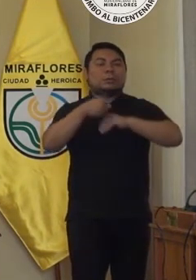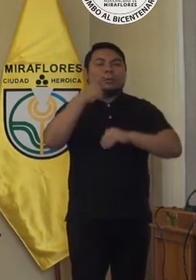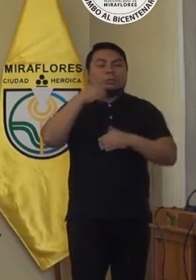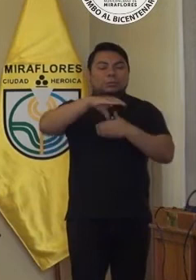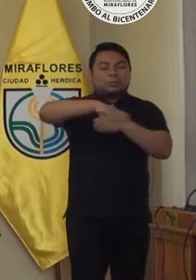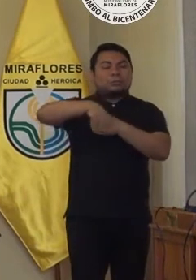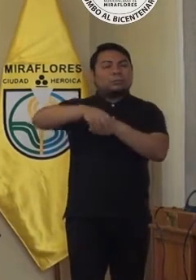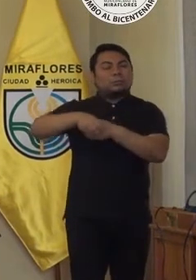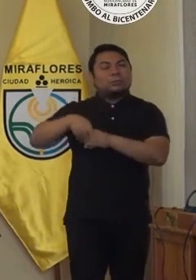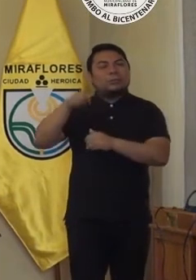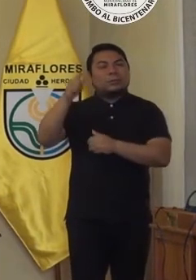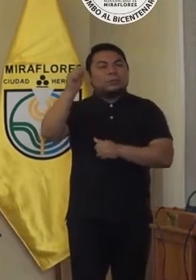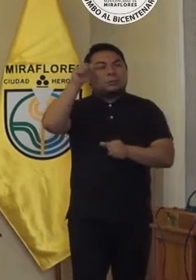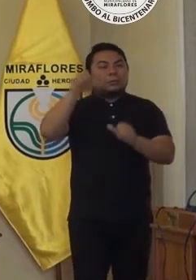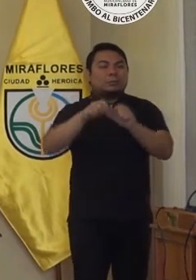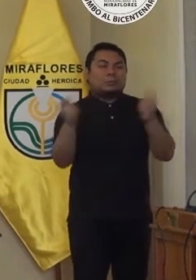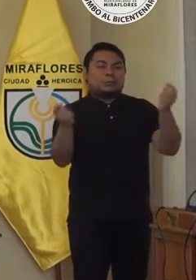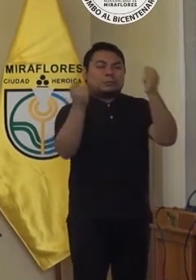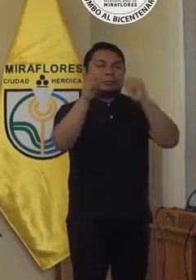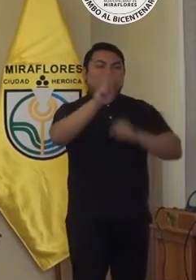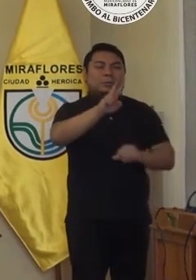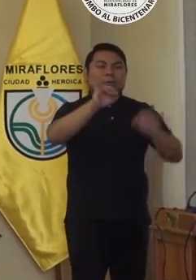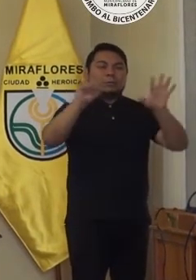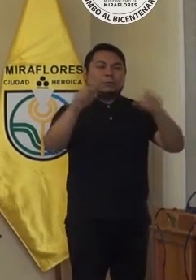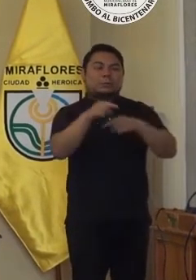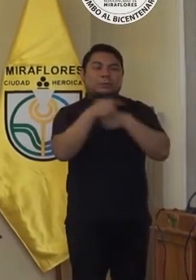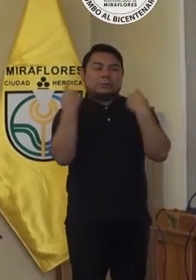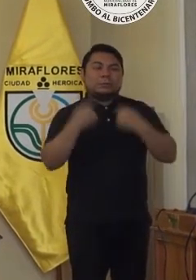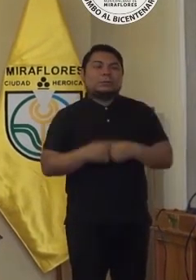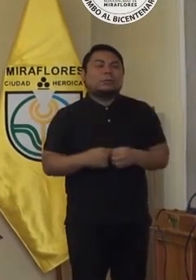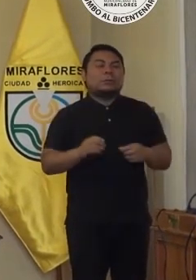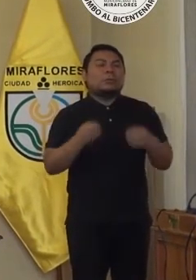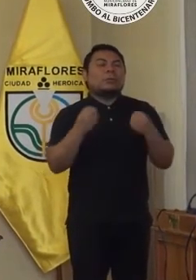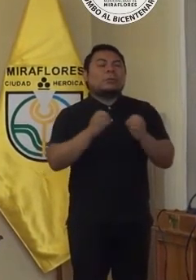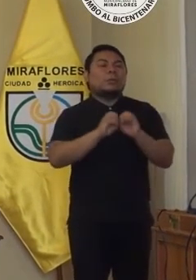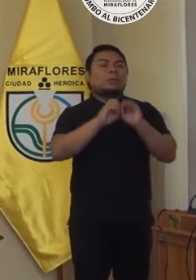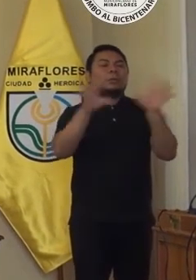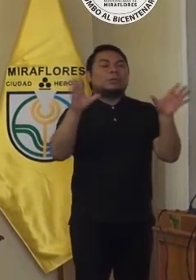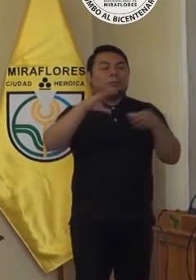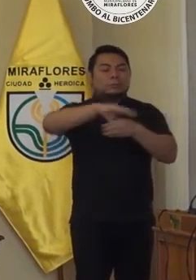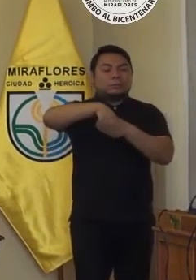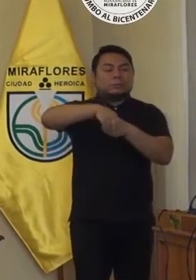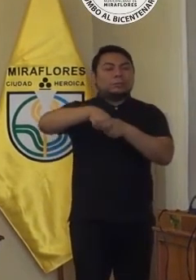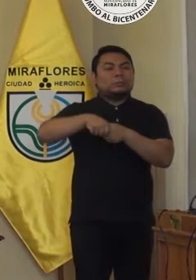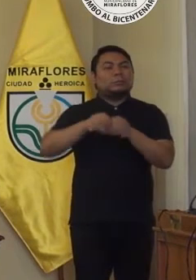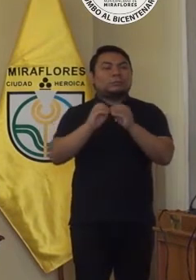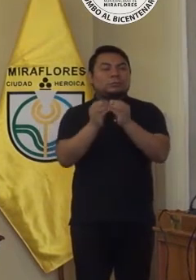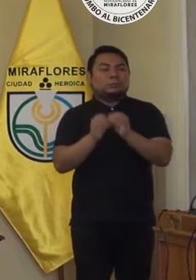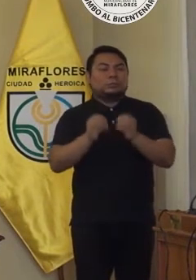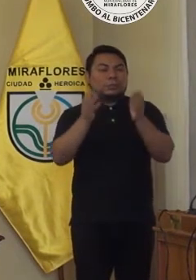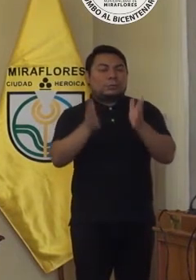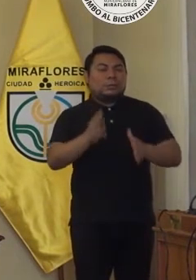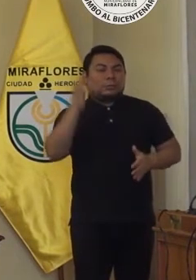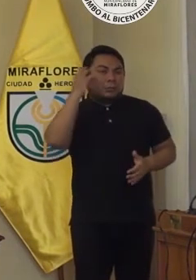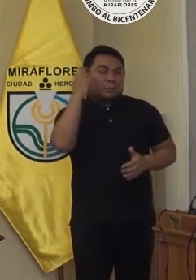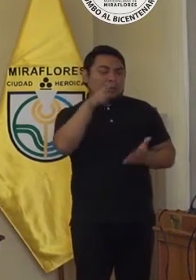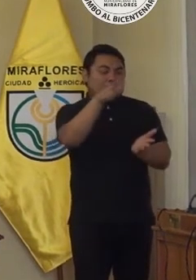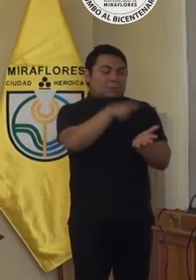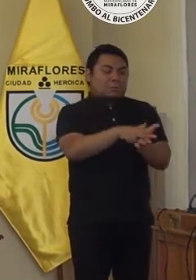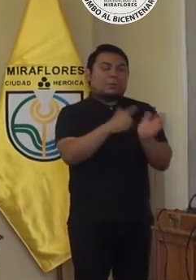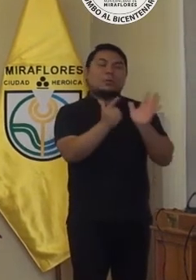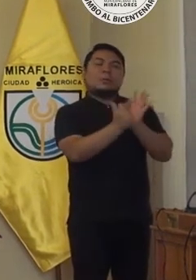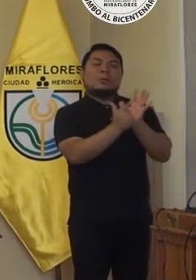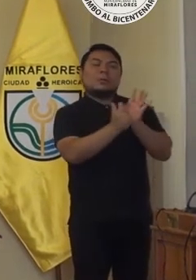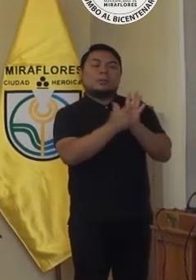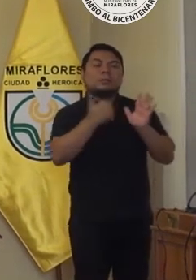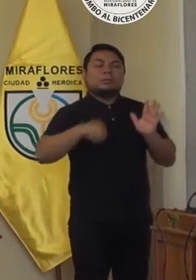artesanos por conmemorarse el día 26 de marzo como Día del Artesano Miraflorino. Aprobado mediante decreto